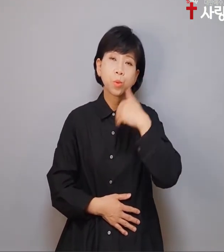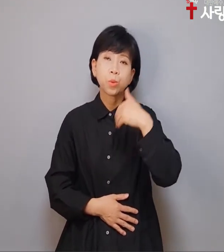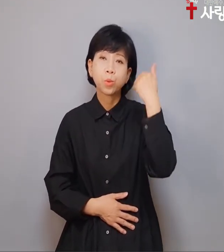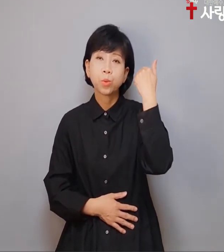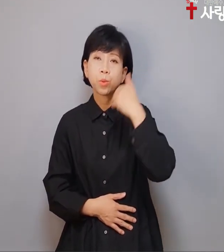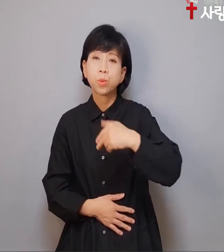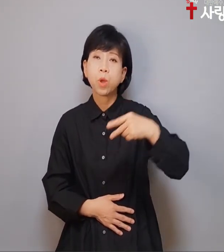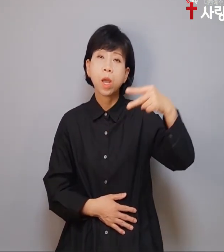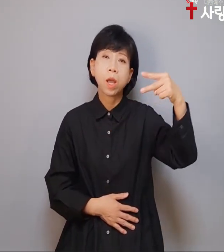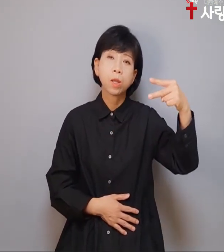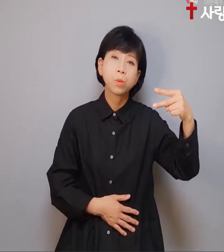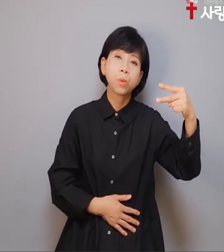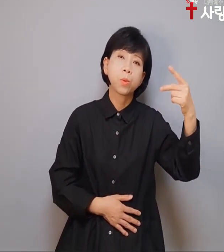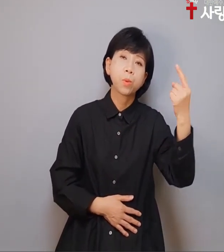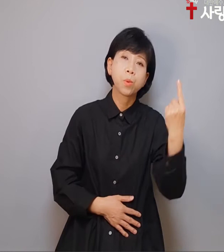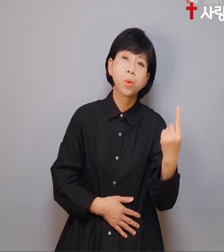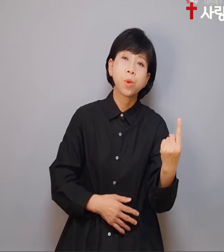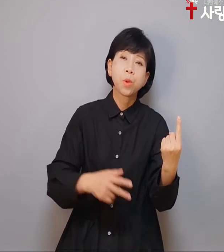무엇과도